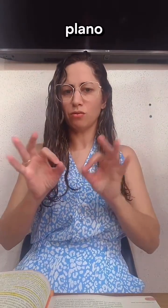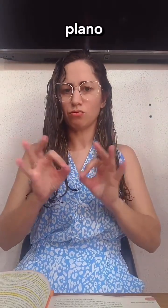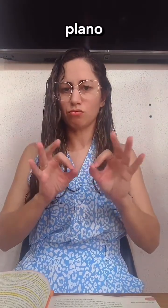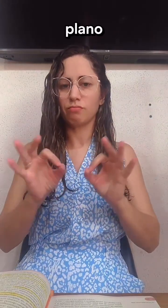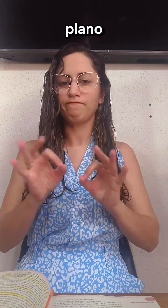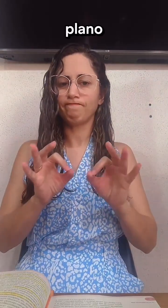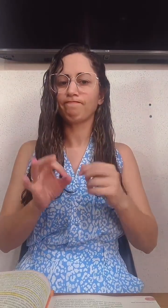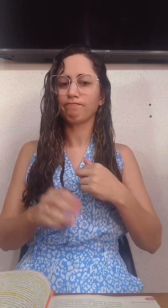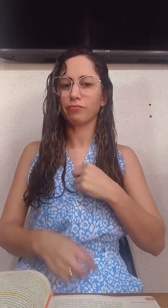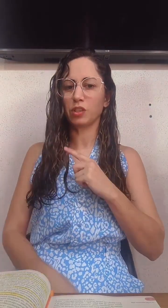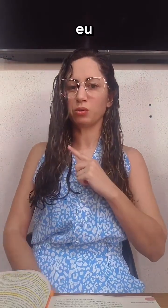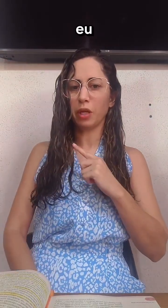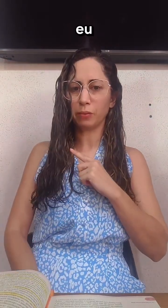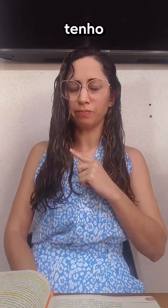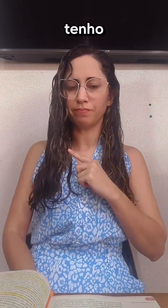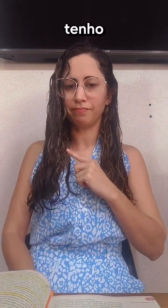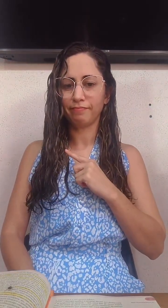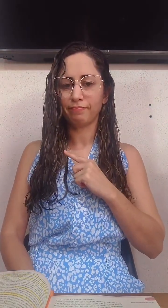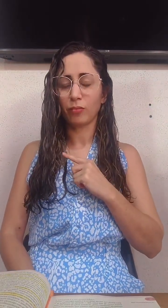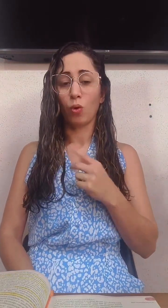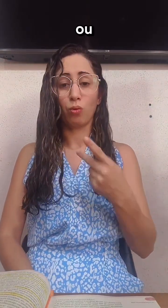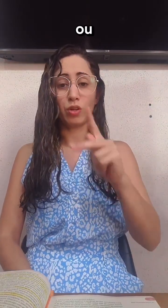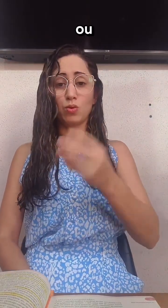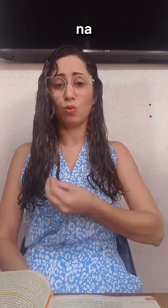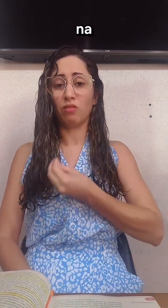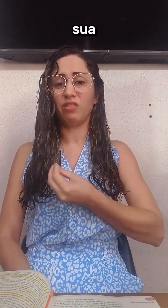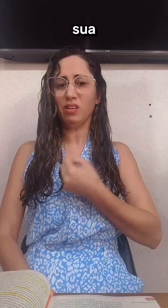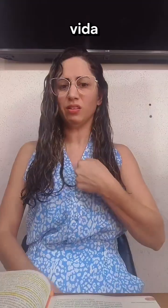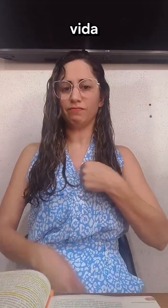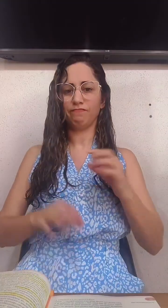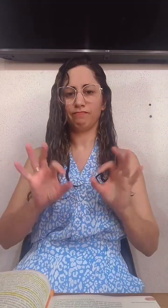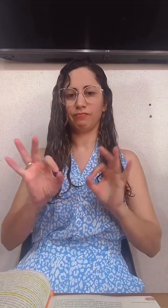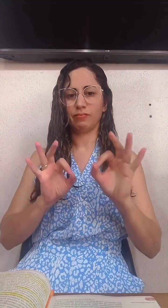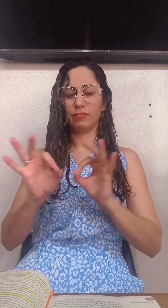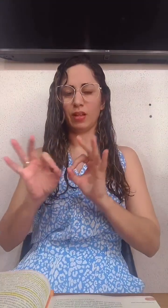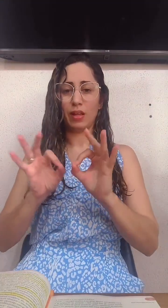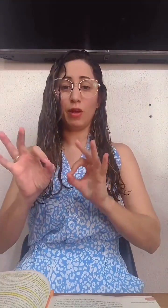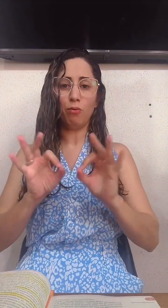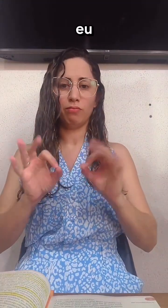plano, eu tenho. Ou na sua vida, eu,